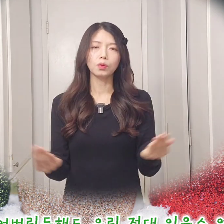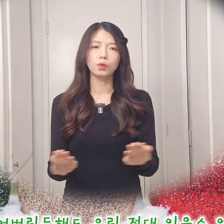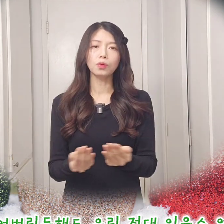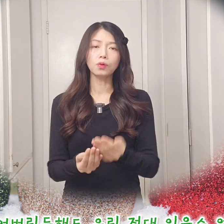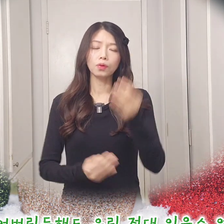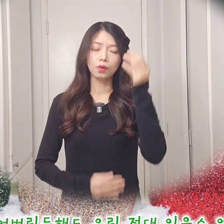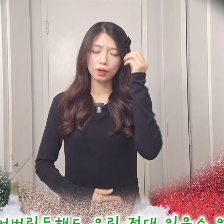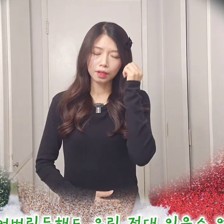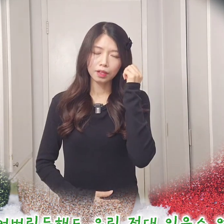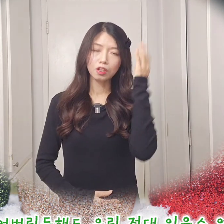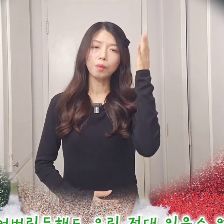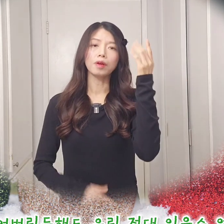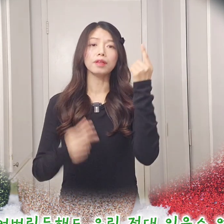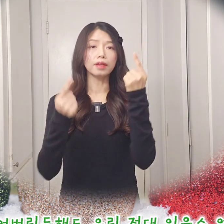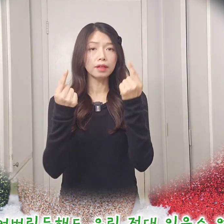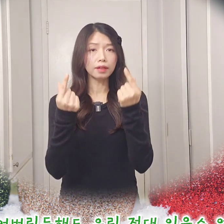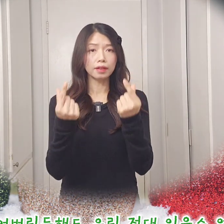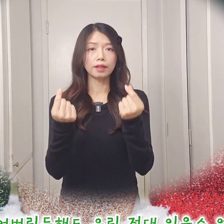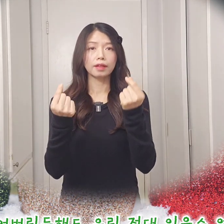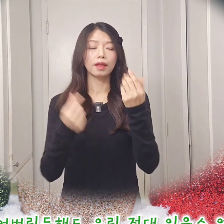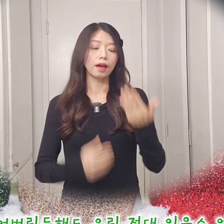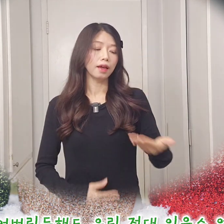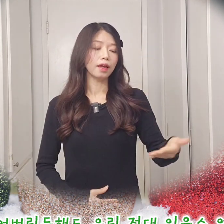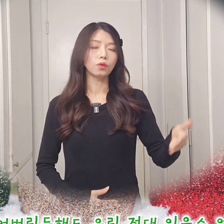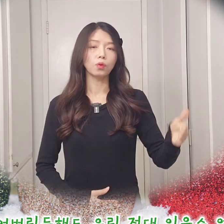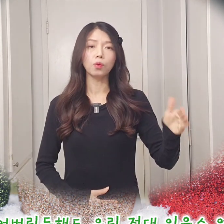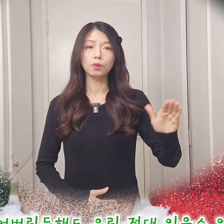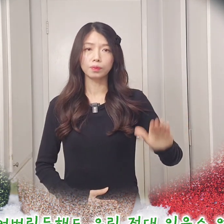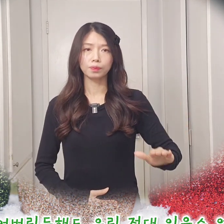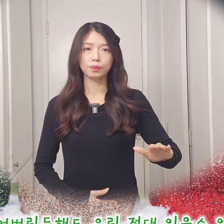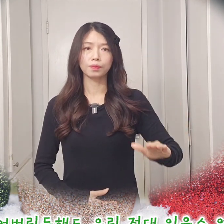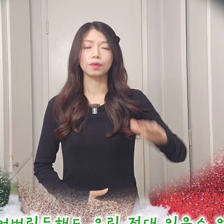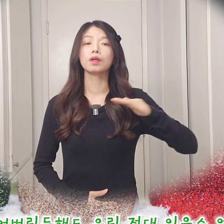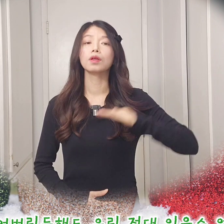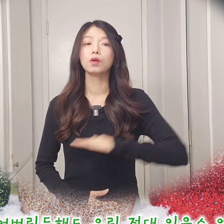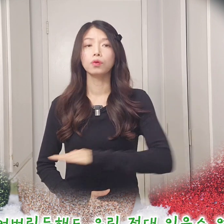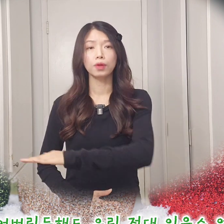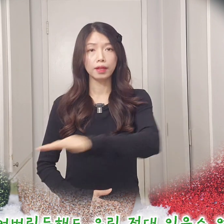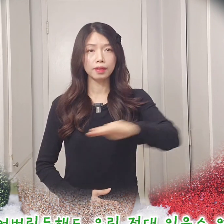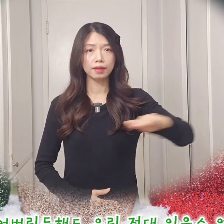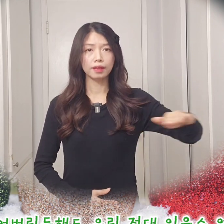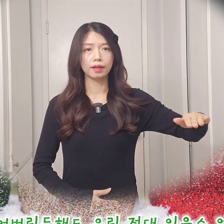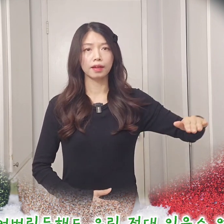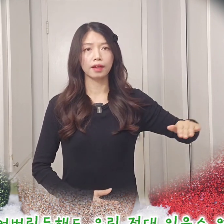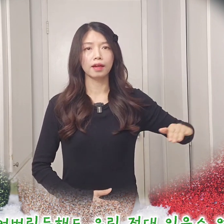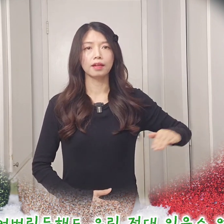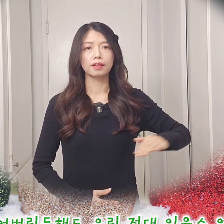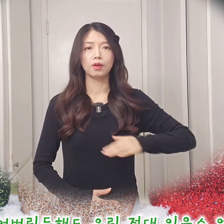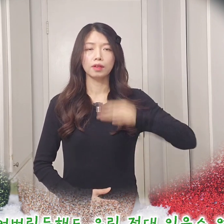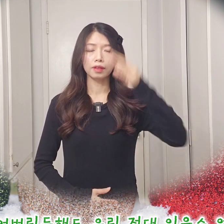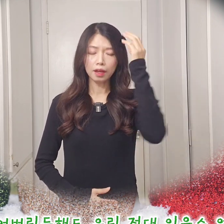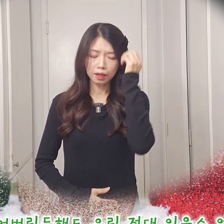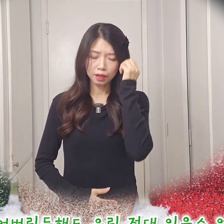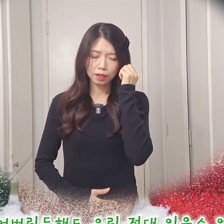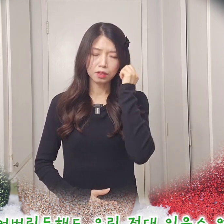모두 잊어버린 듯 해도 우린 절대 잊을